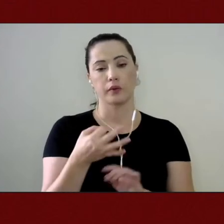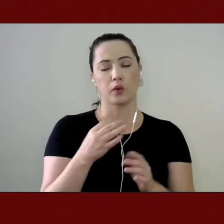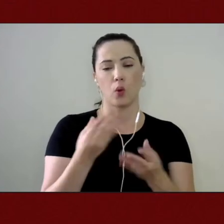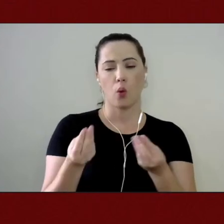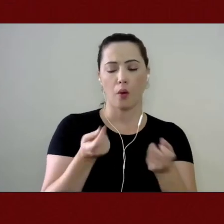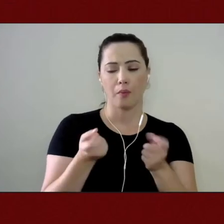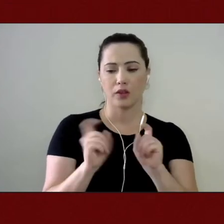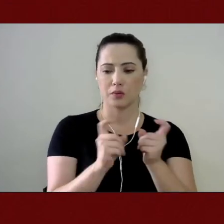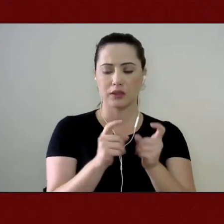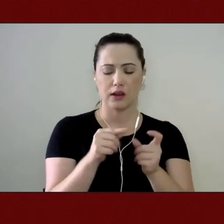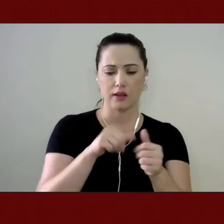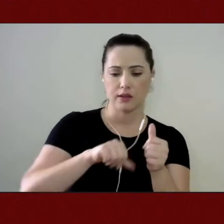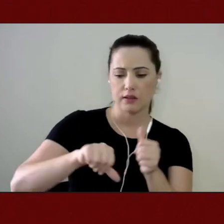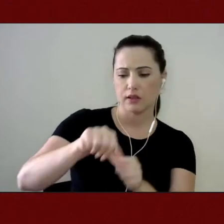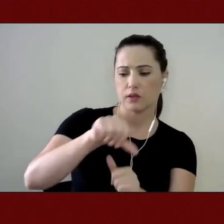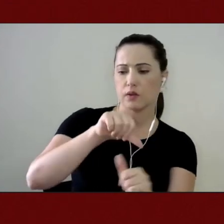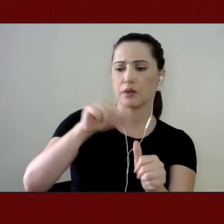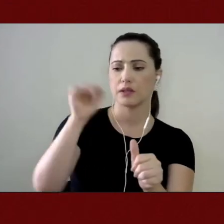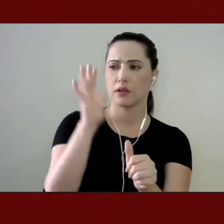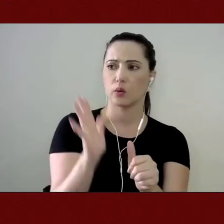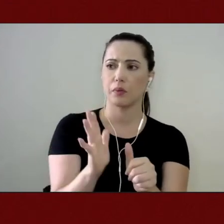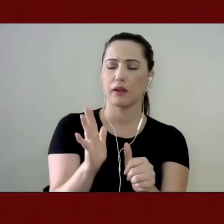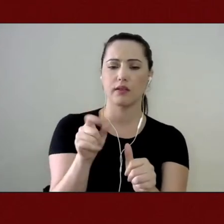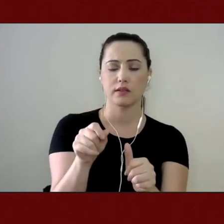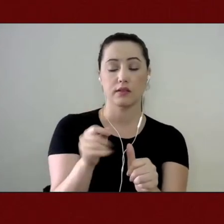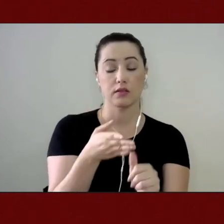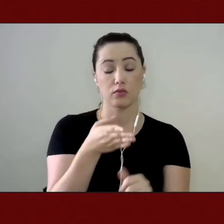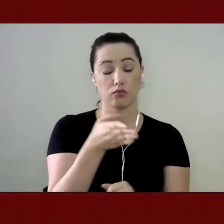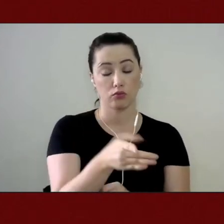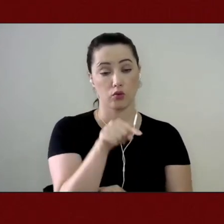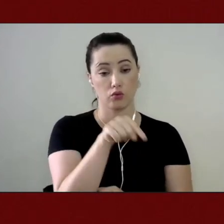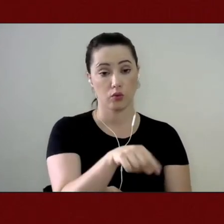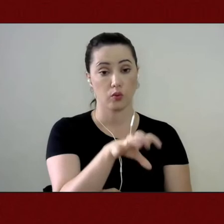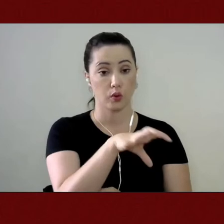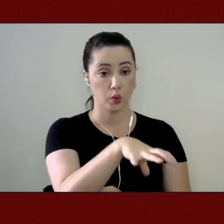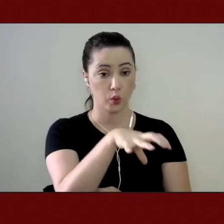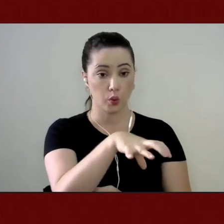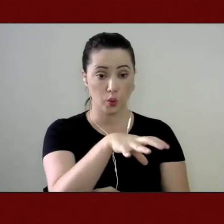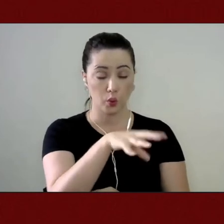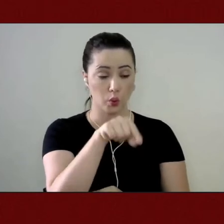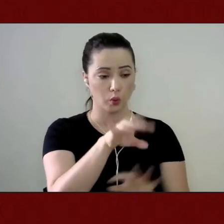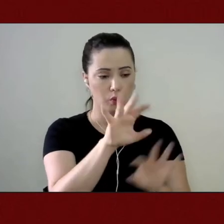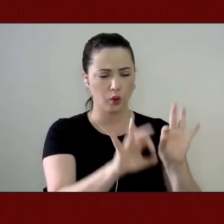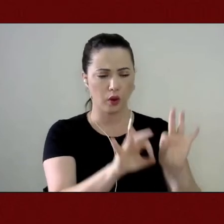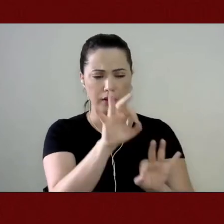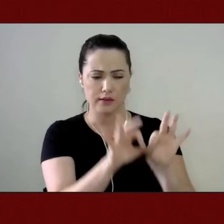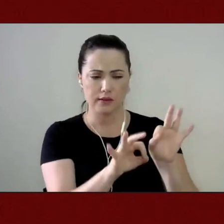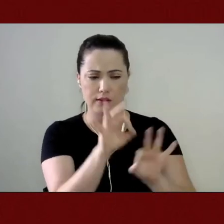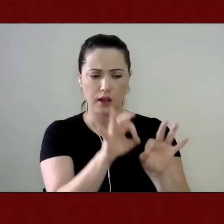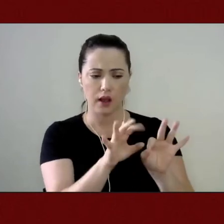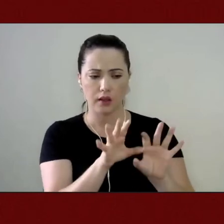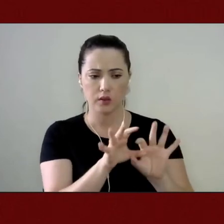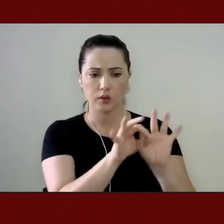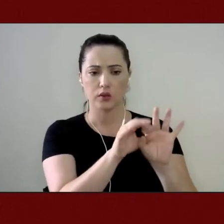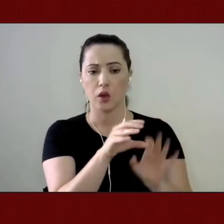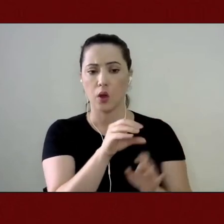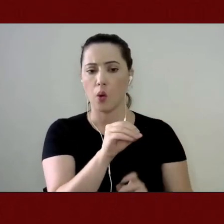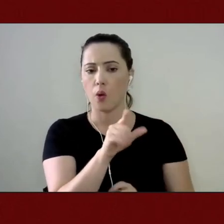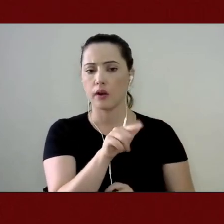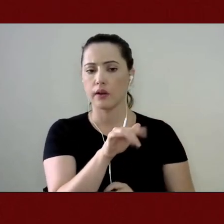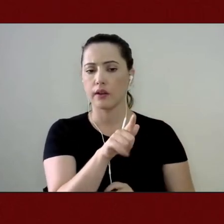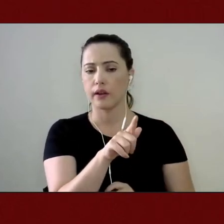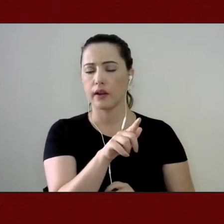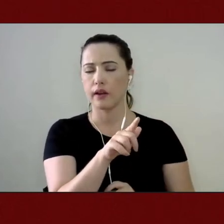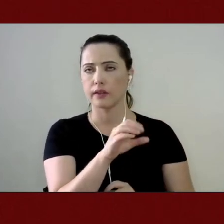transformação, enfrenta-se no país, de um lado, um bloco de ordem mais ligado às oligarquias tradicionais